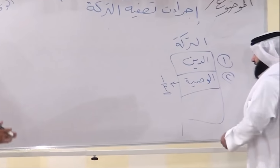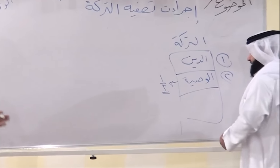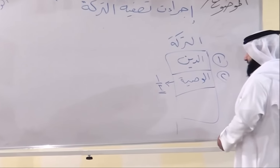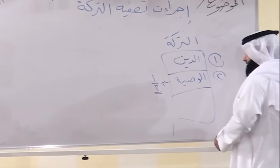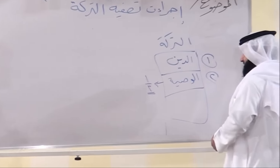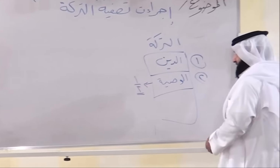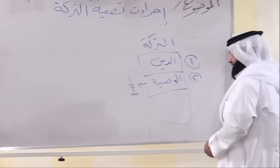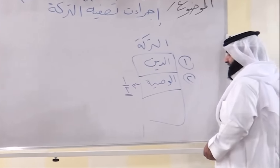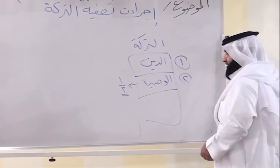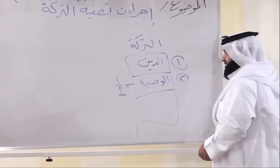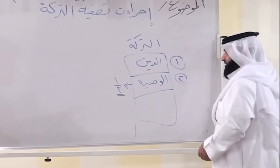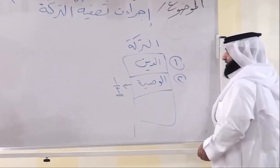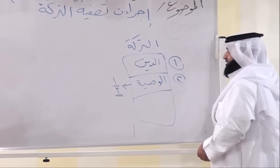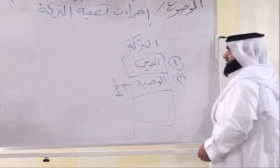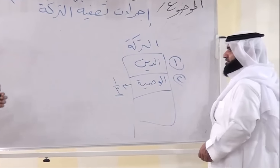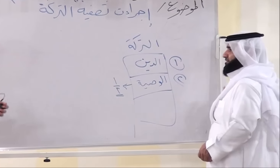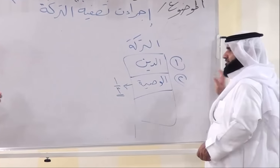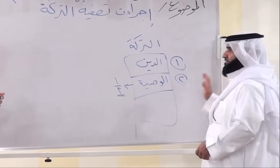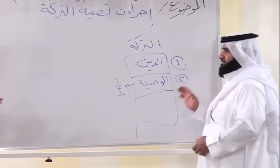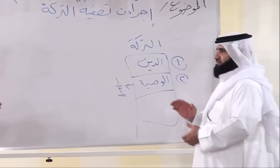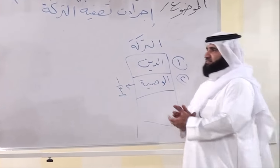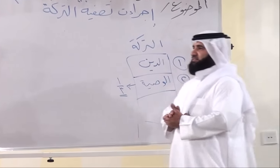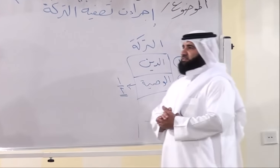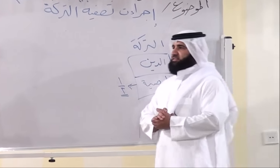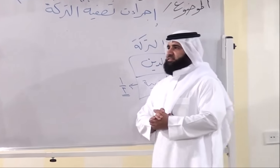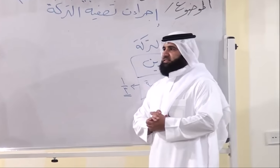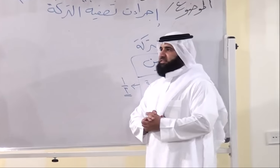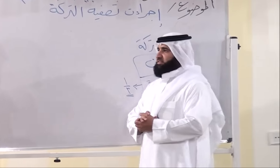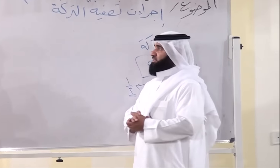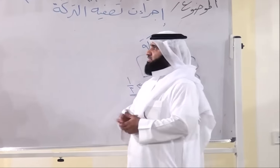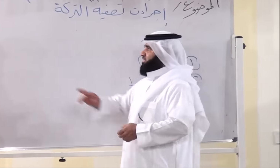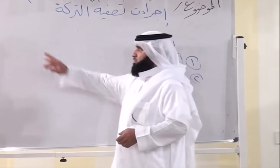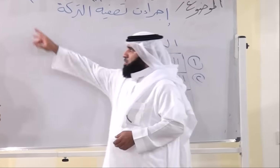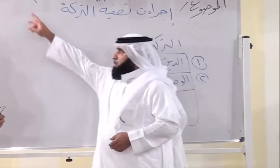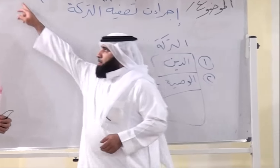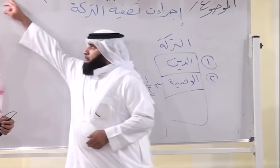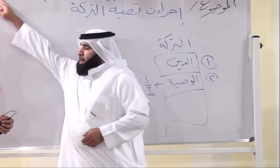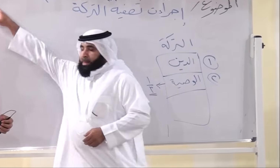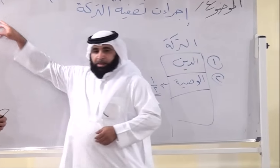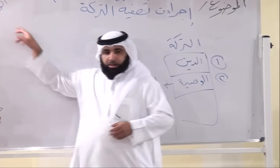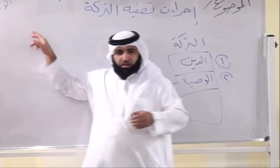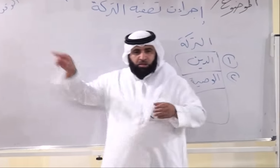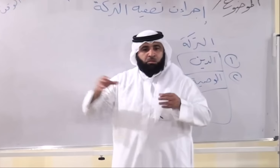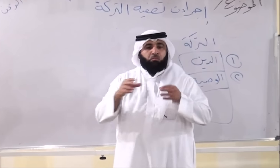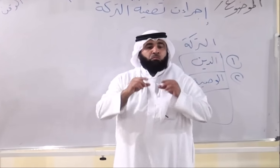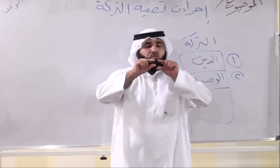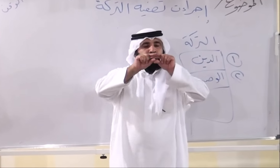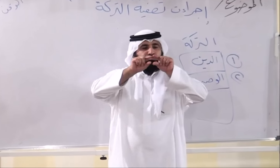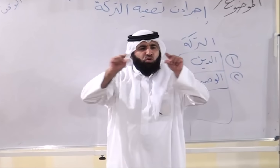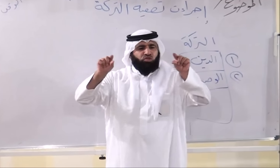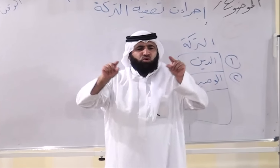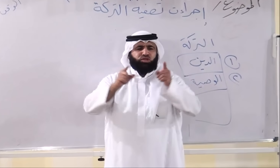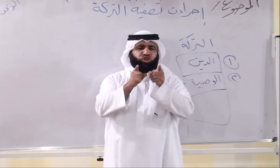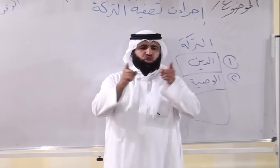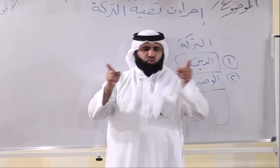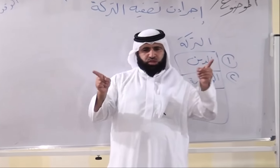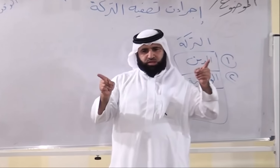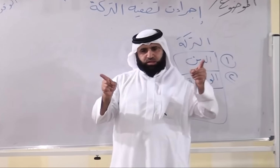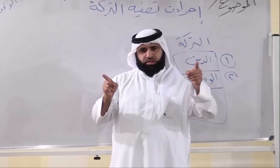طيب، والحديث المفروض يكون الحديث عن الوقف في جلسة، لأن الوقف المفروض جميعنا نهتم